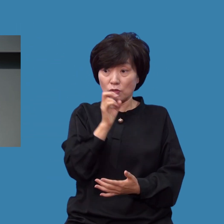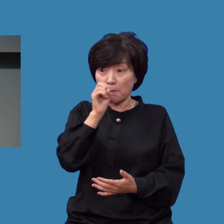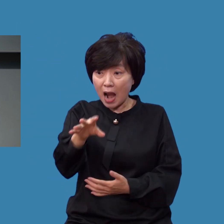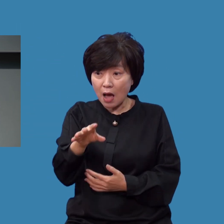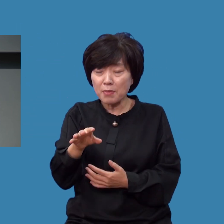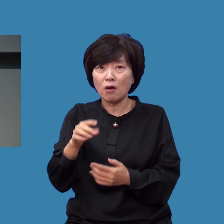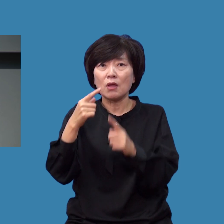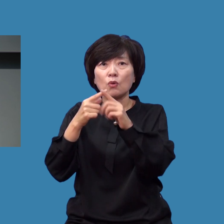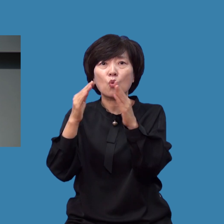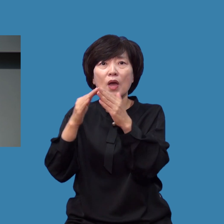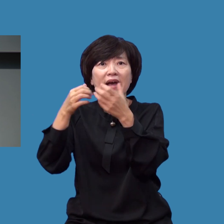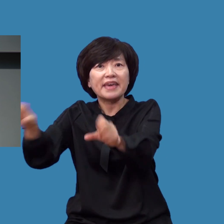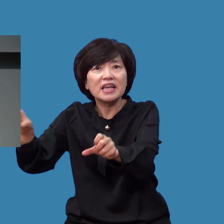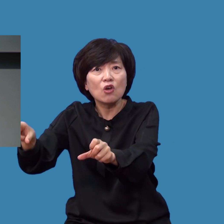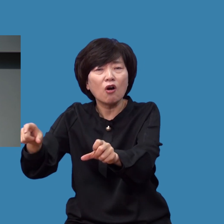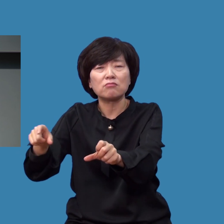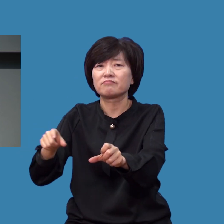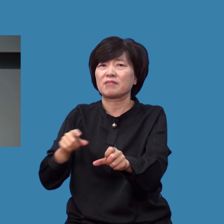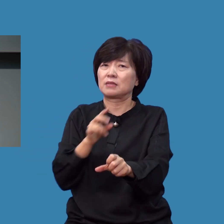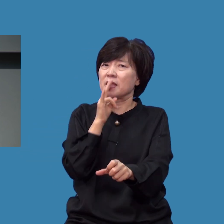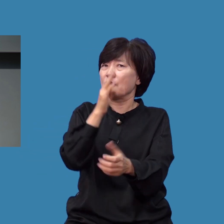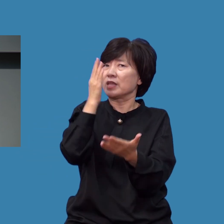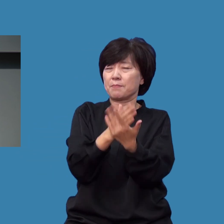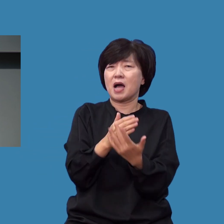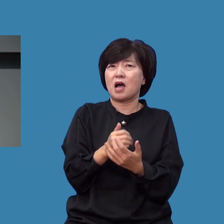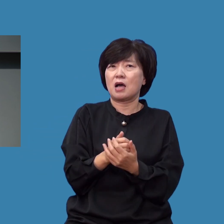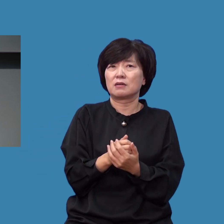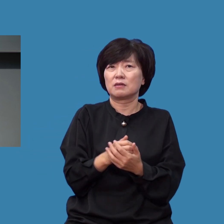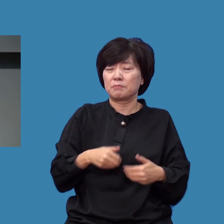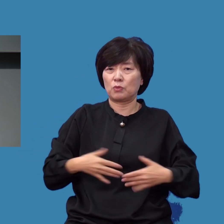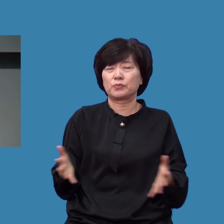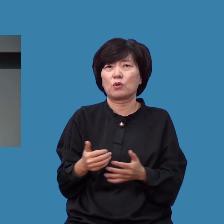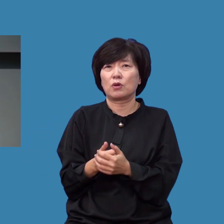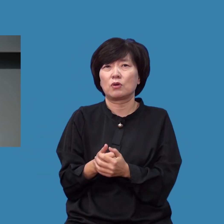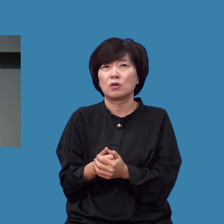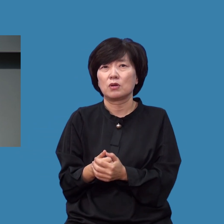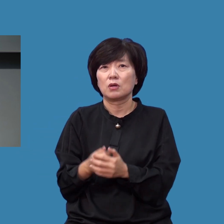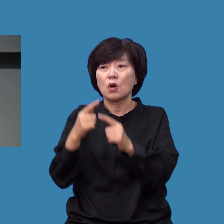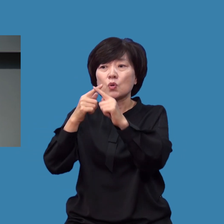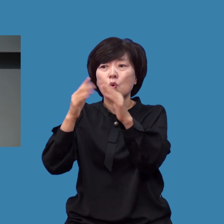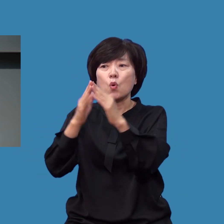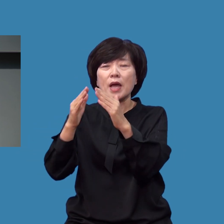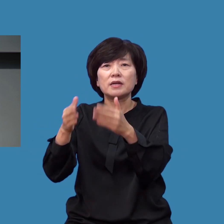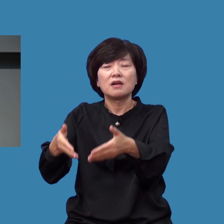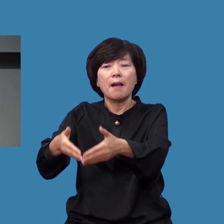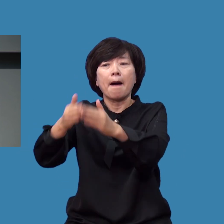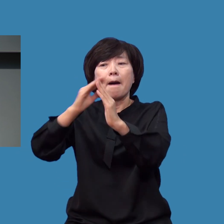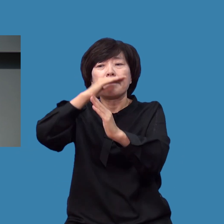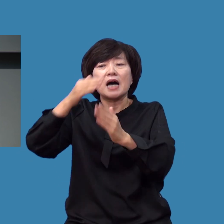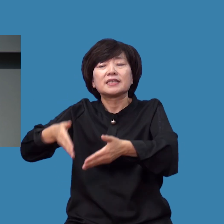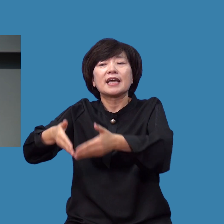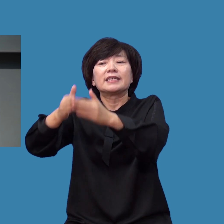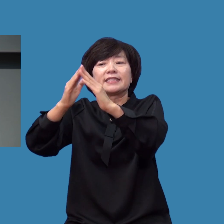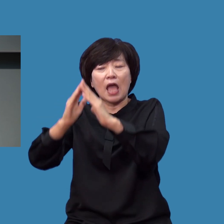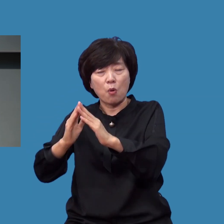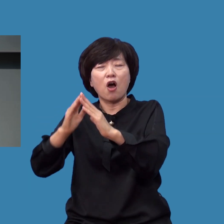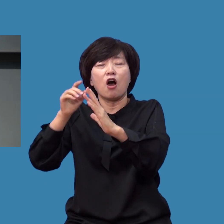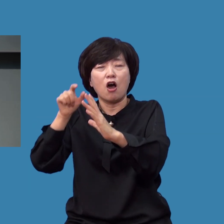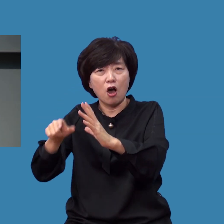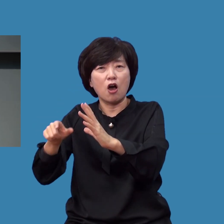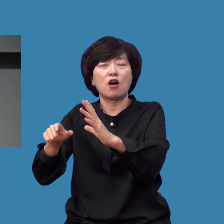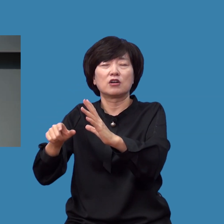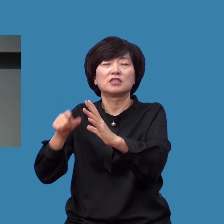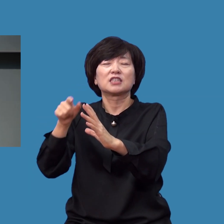예언은 교회를 세우는 것이지 교회를 깨는 게 아니거든. 근데 이것들을 이제 무시하고 그냥 능력만 추구하는 거예요. 능력만. 누가